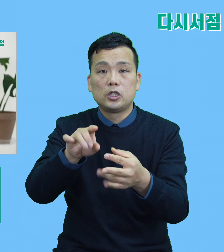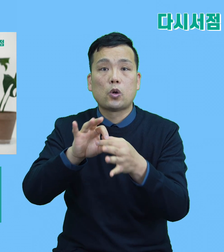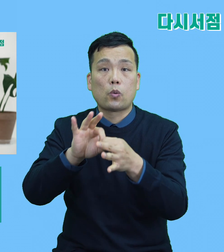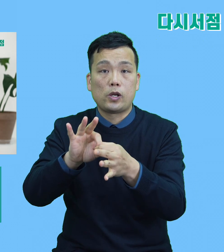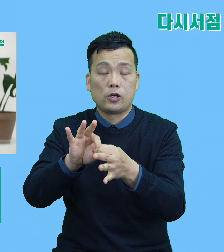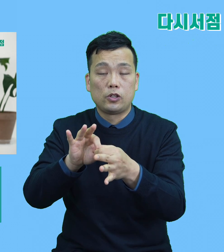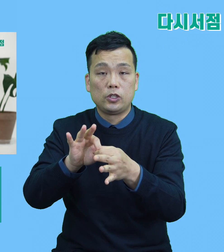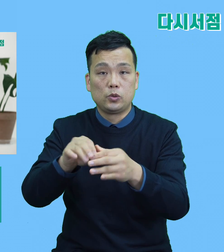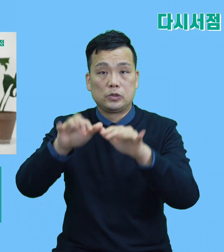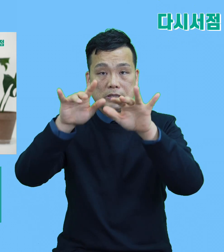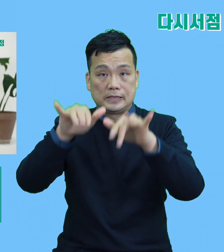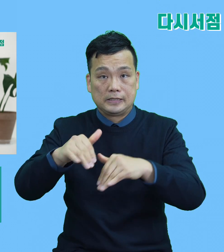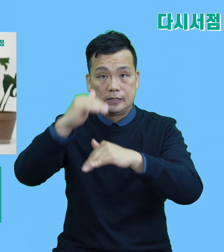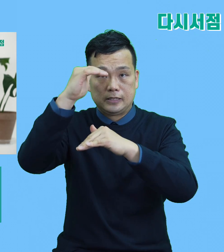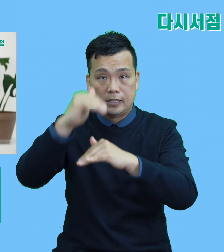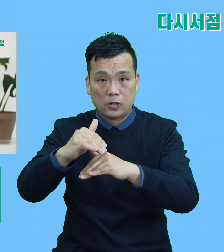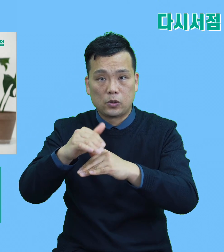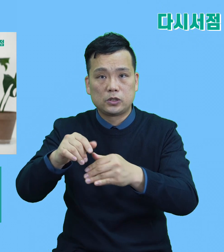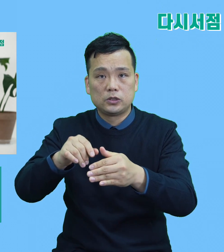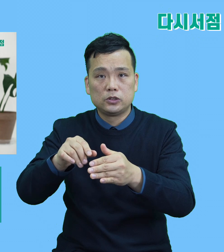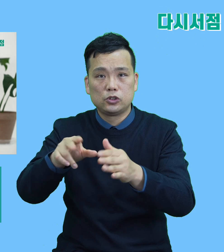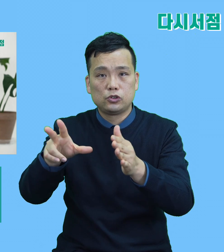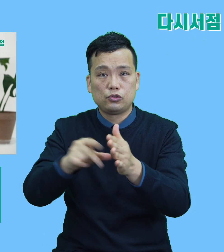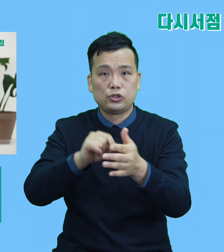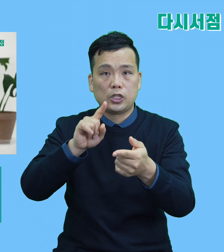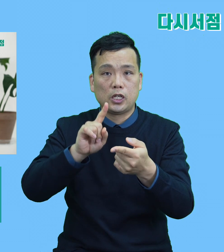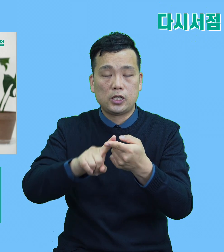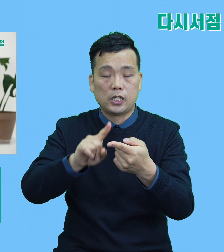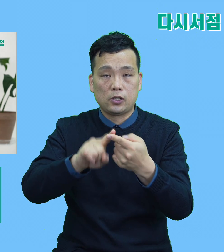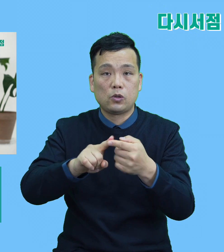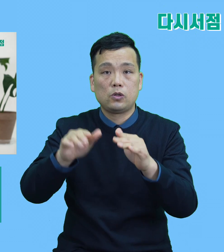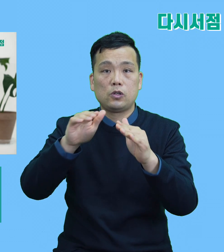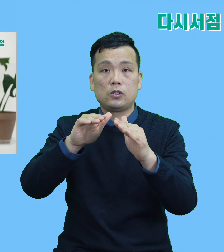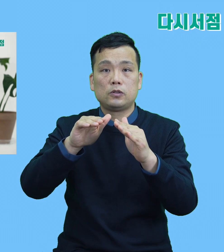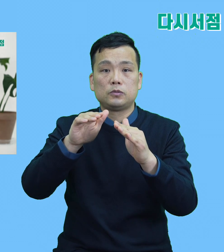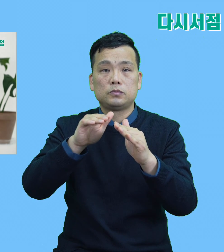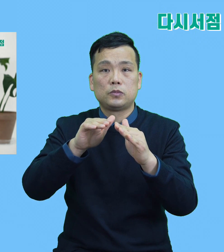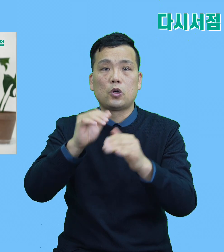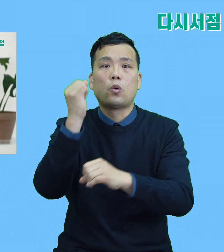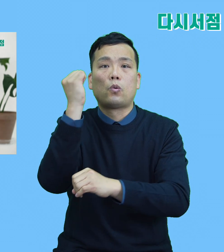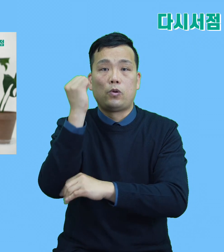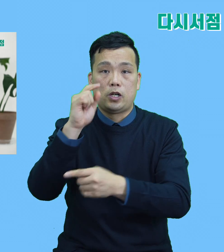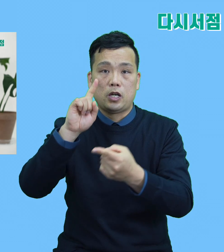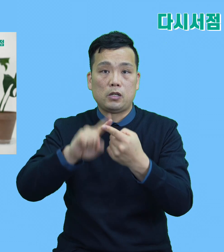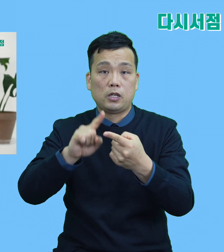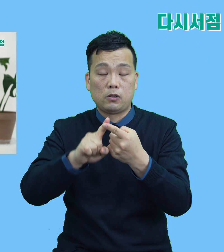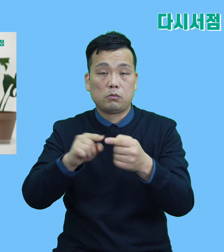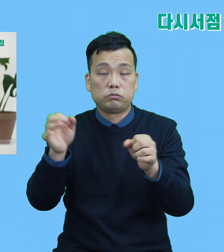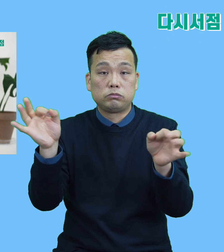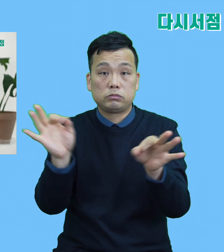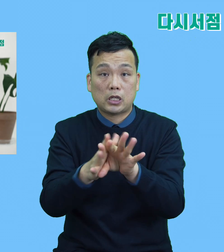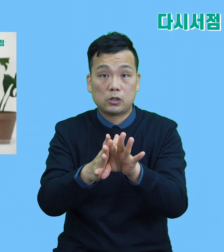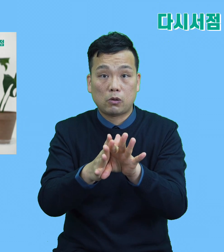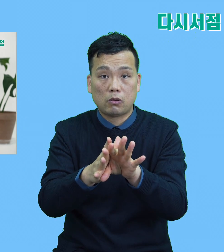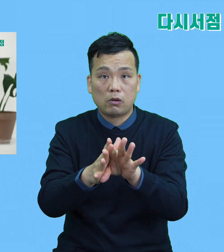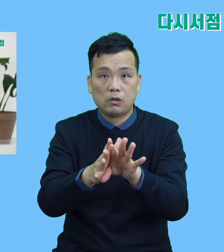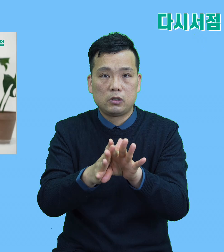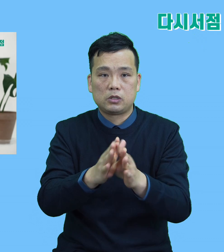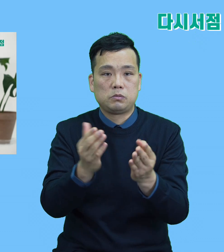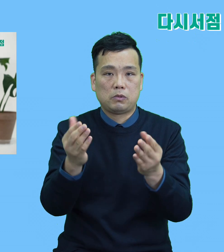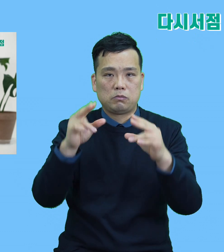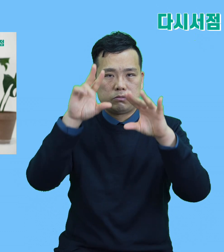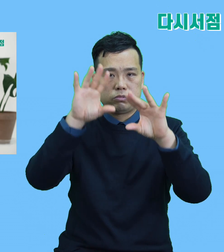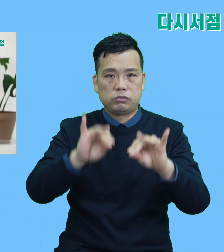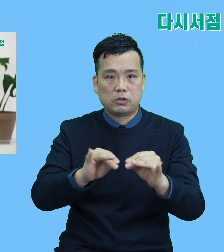혹은 이 글, 이 컨텐츠의 본질적인 부분, 이게 없어지면 이건 안